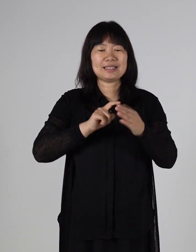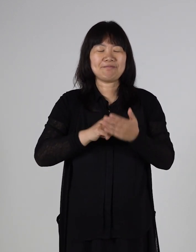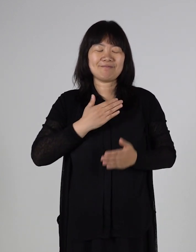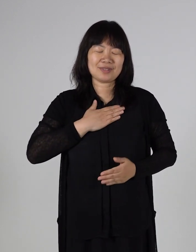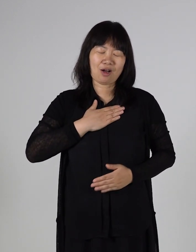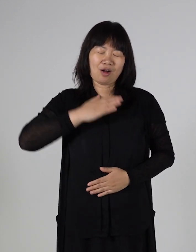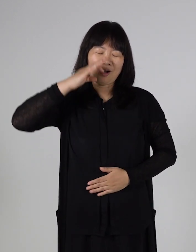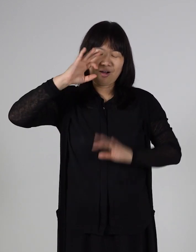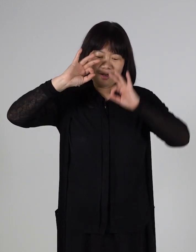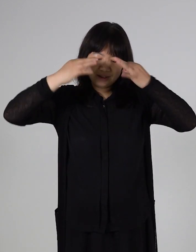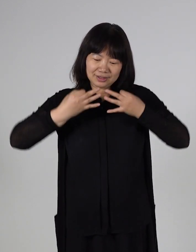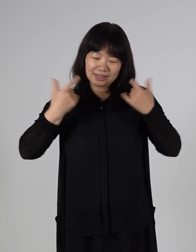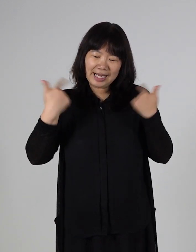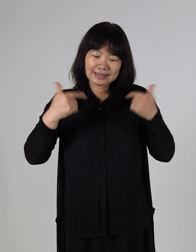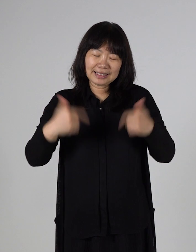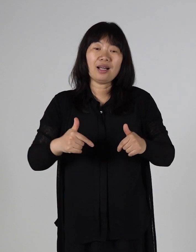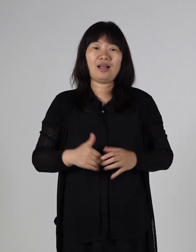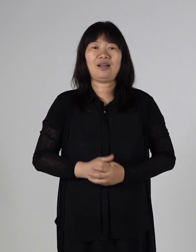존재로 자리매김해야 될까요?